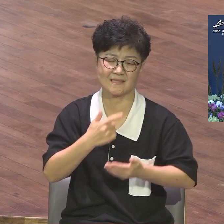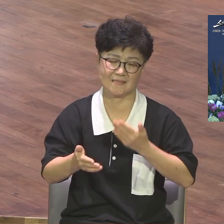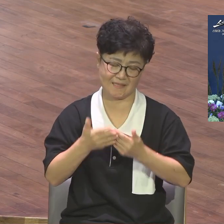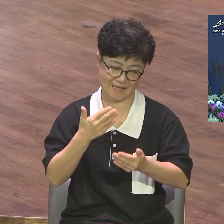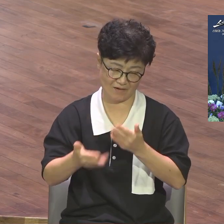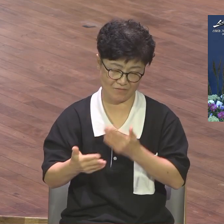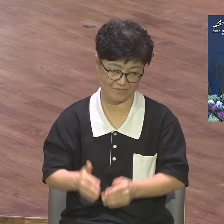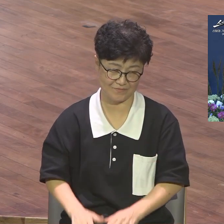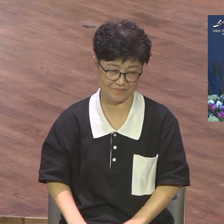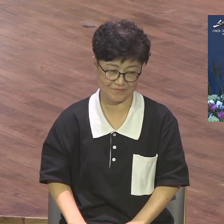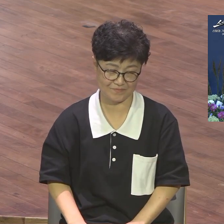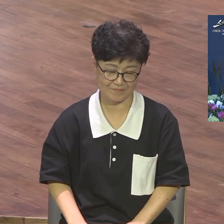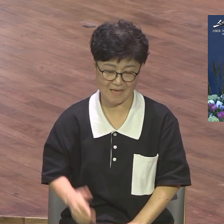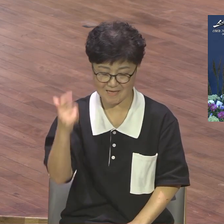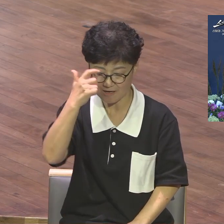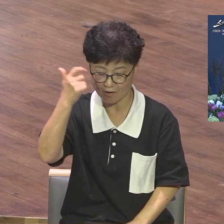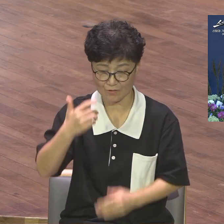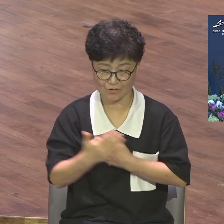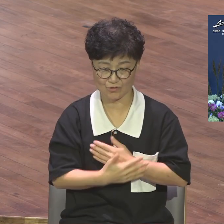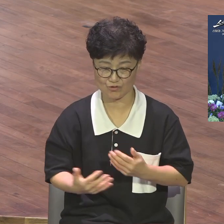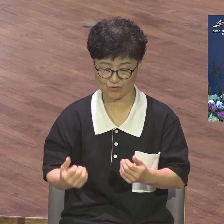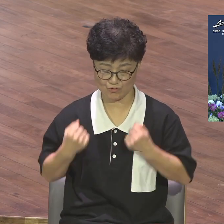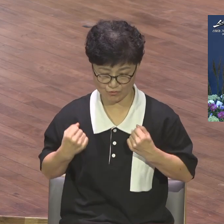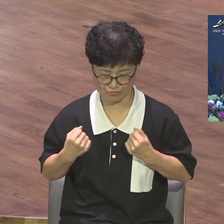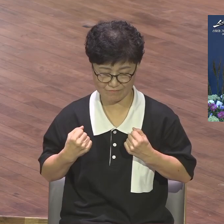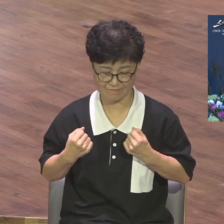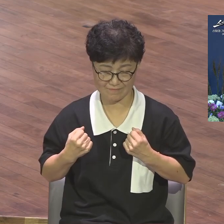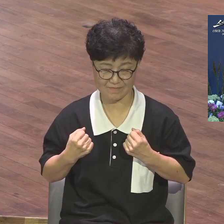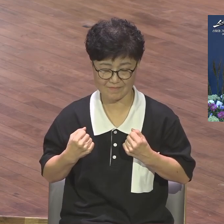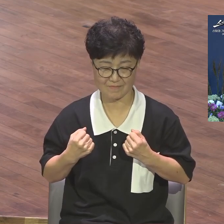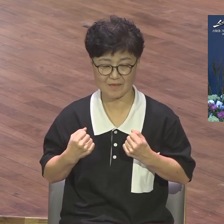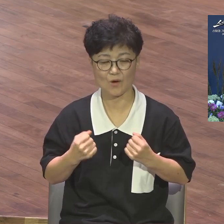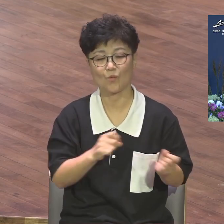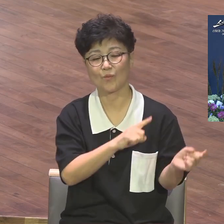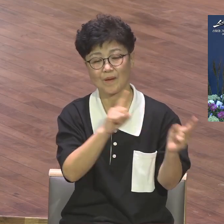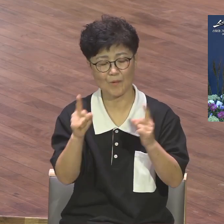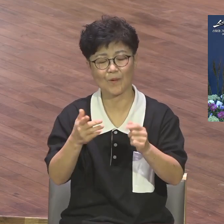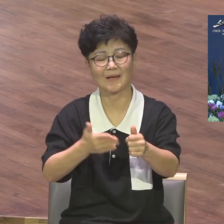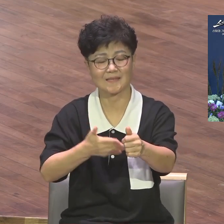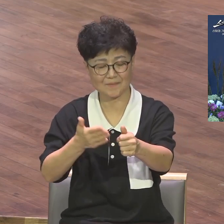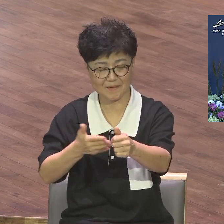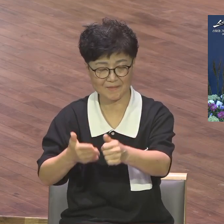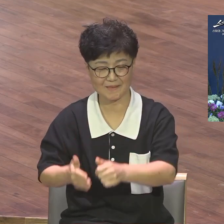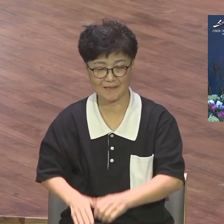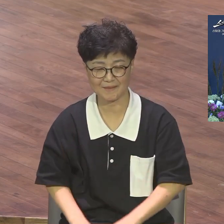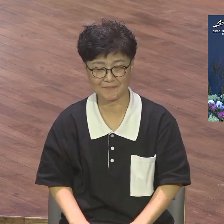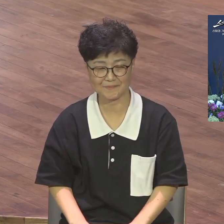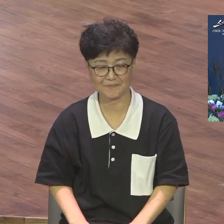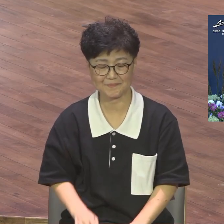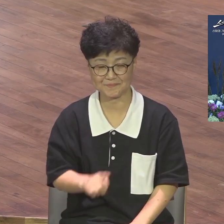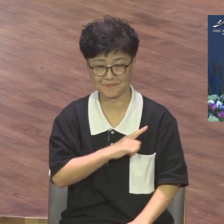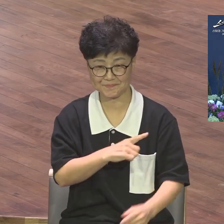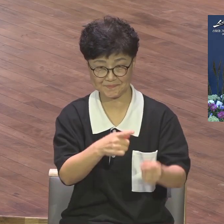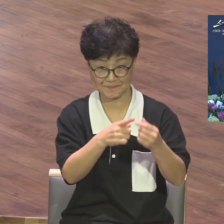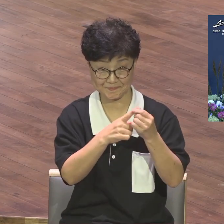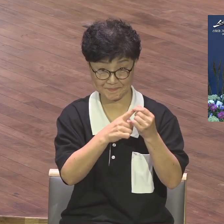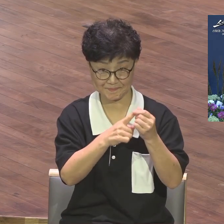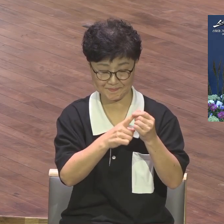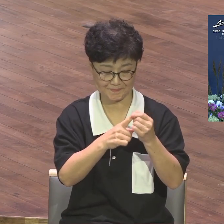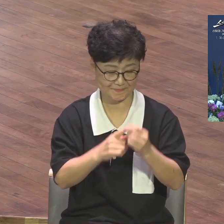영적으로 육적으로 회복되어지는 축복을 누리시기를 주님의 이름으로 축복합니다. 자, 첫 번째로